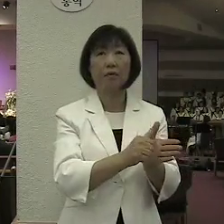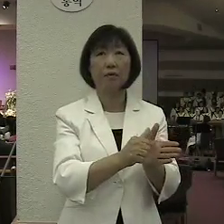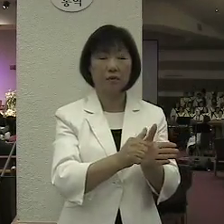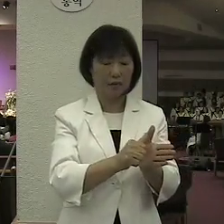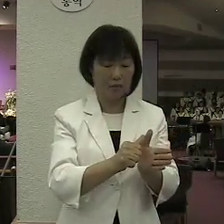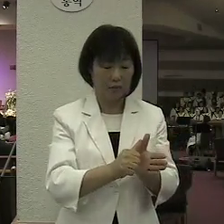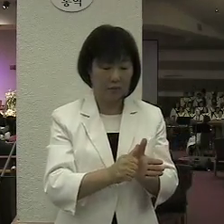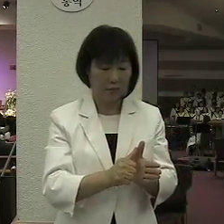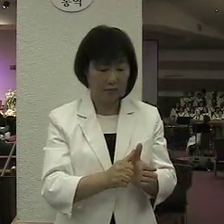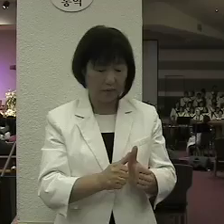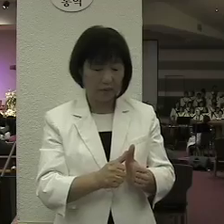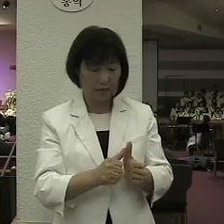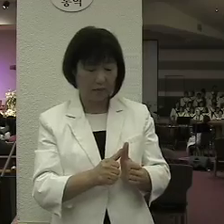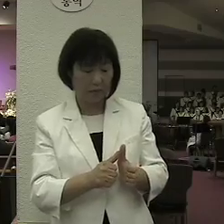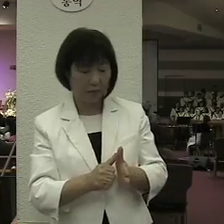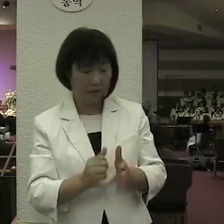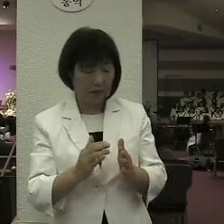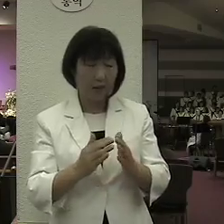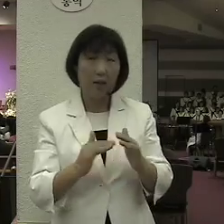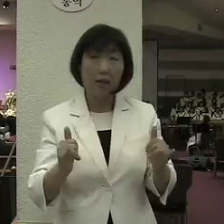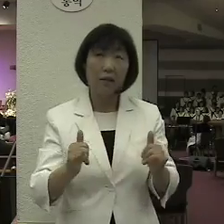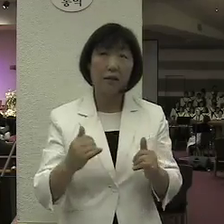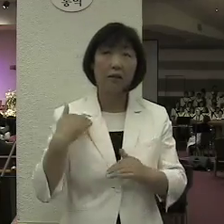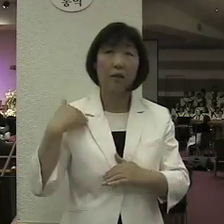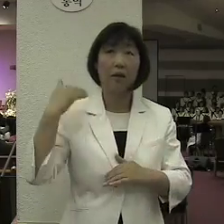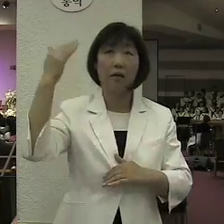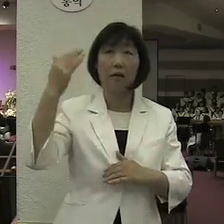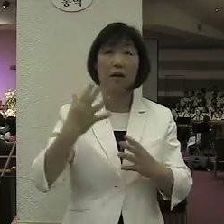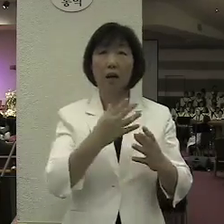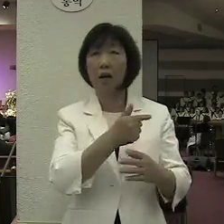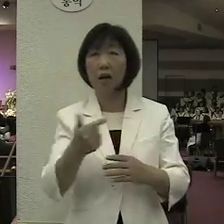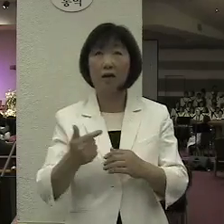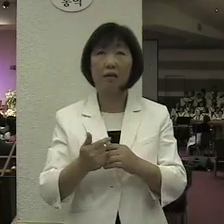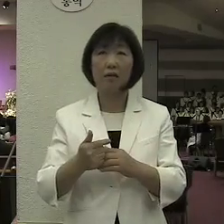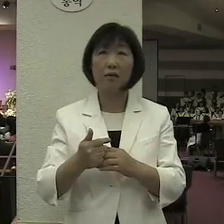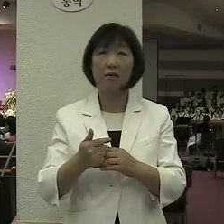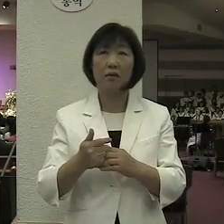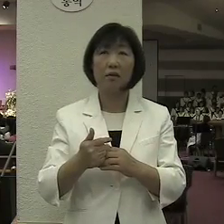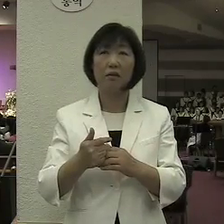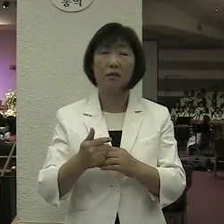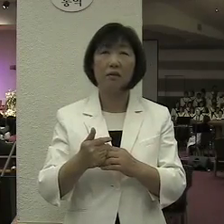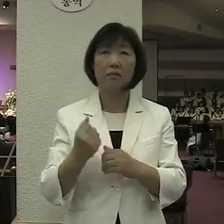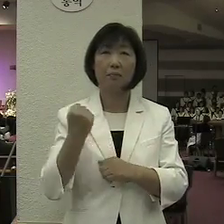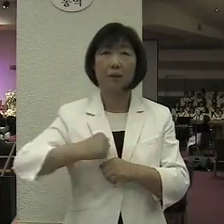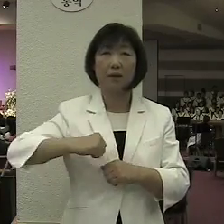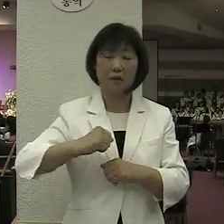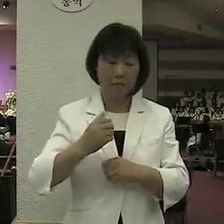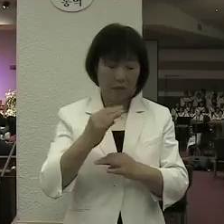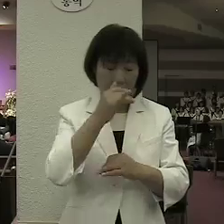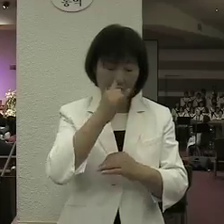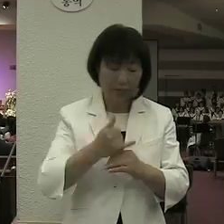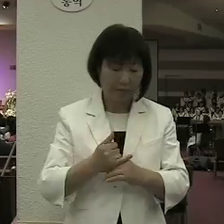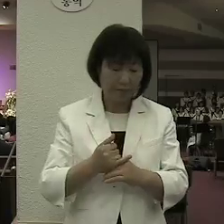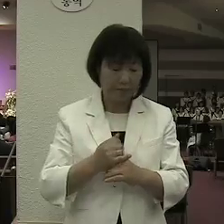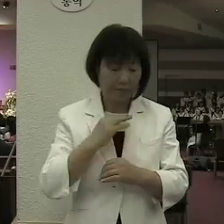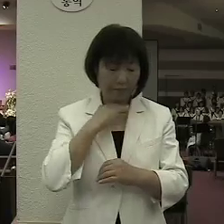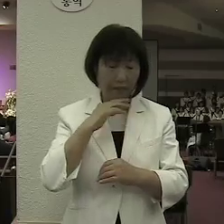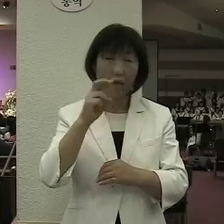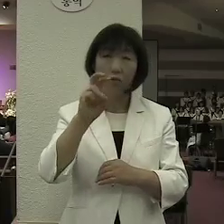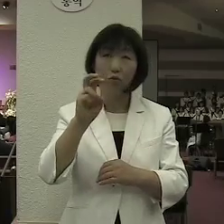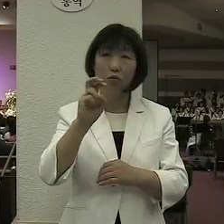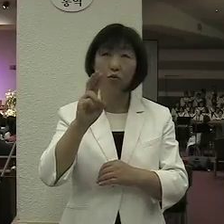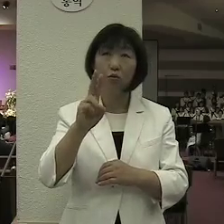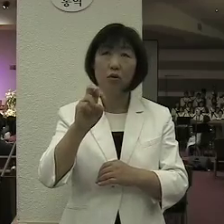그램 빌리 그램 목사님의 아드님이 지금은 이제 빌리 그램 목사님의 바통을 잡아가지고 이제 그 전도자로